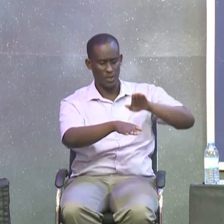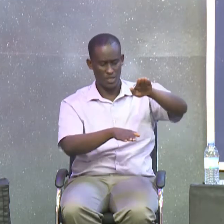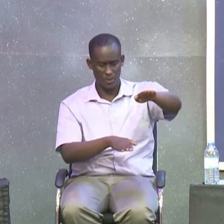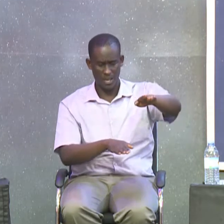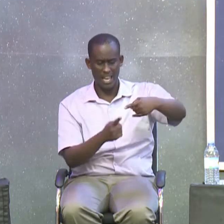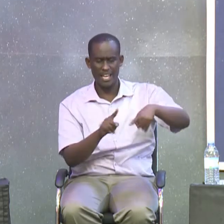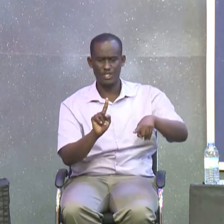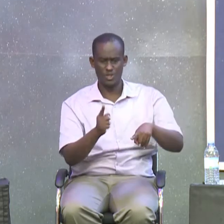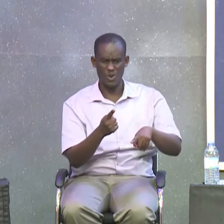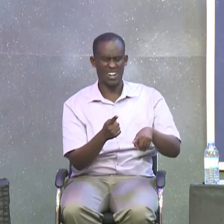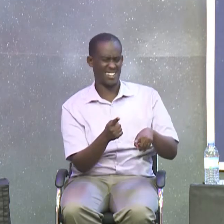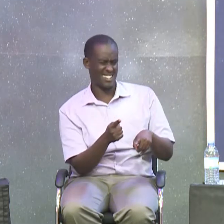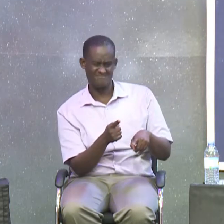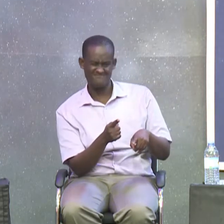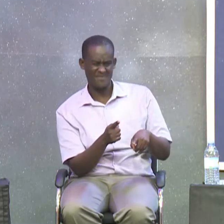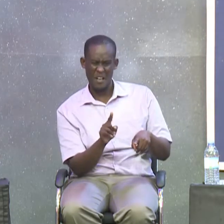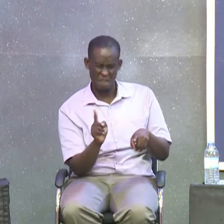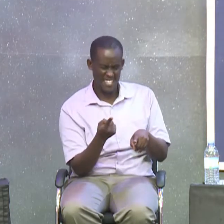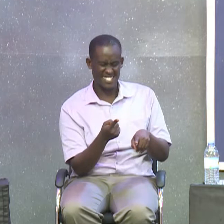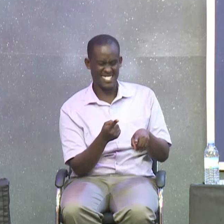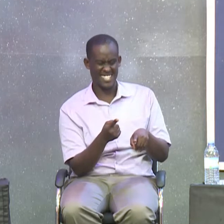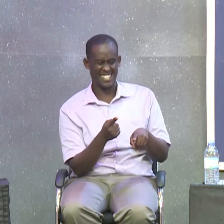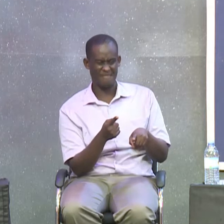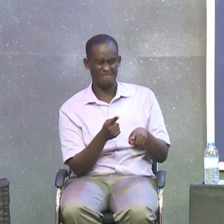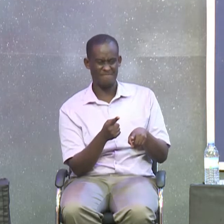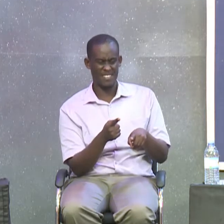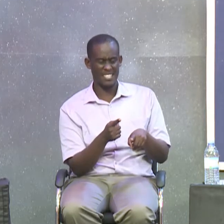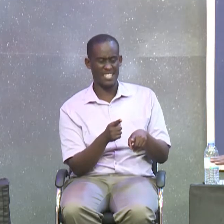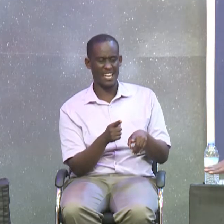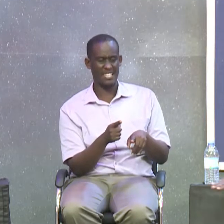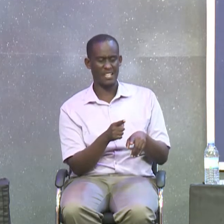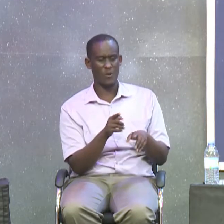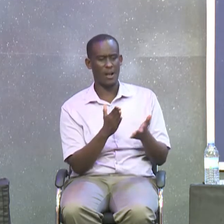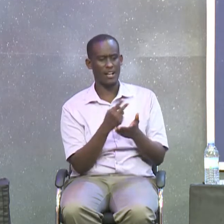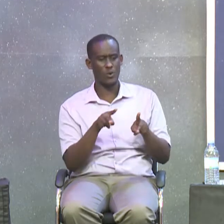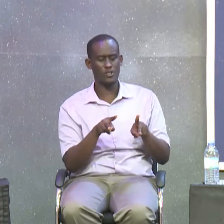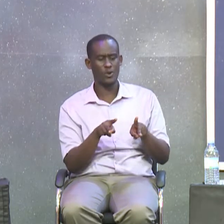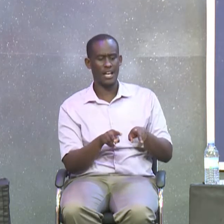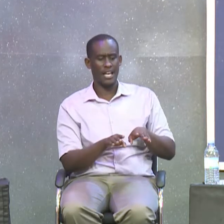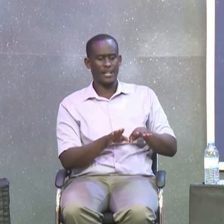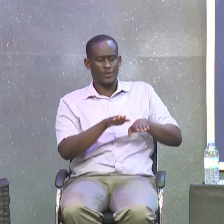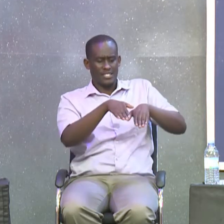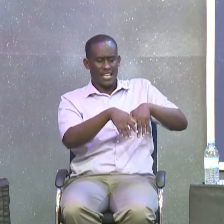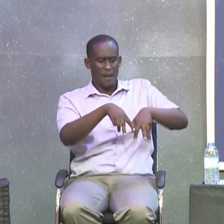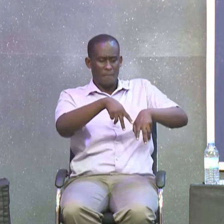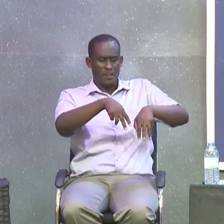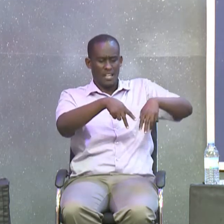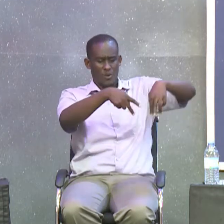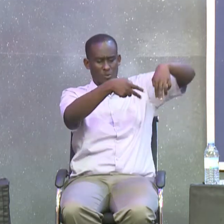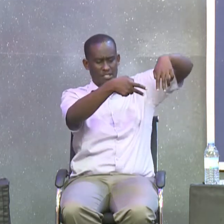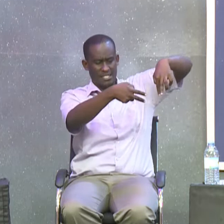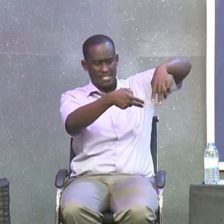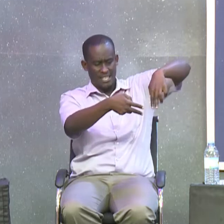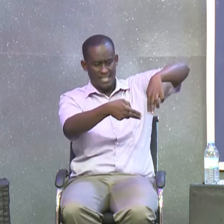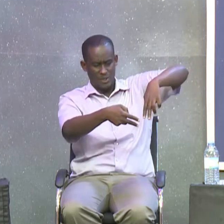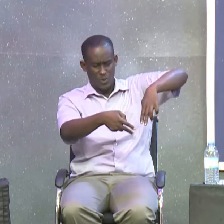eyasooka yali etambulikikako awasooka wano nnya kubanga twasooka ne tutambulira ku museetwe tuddako